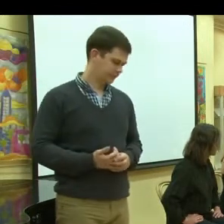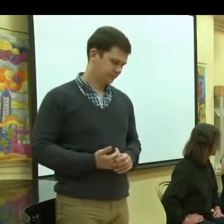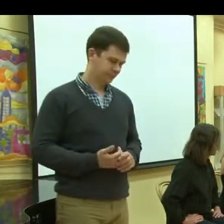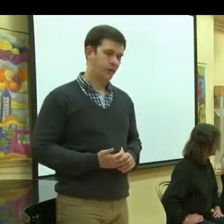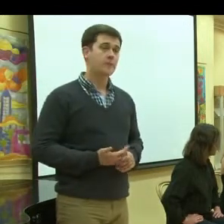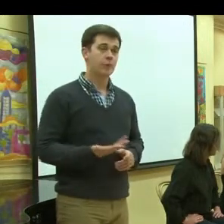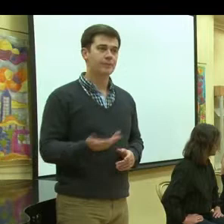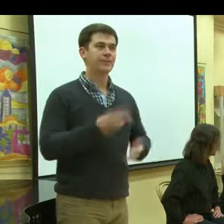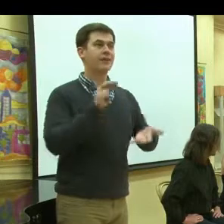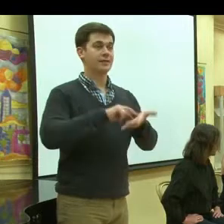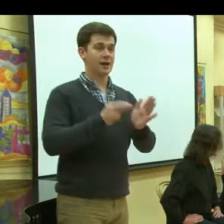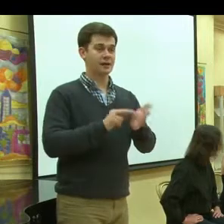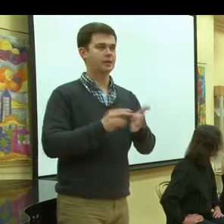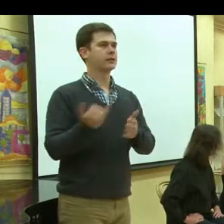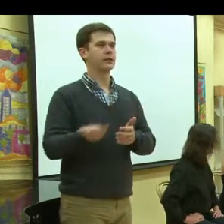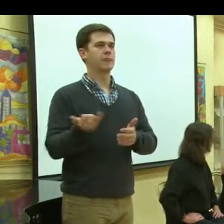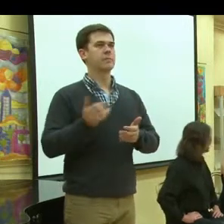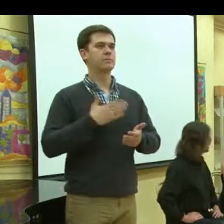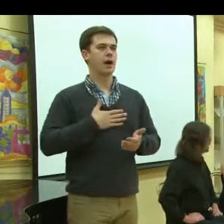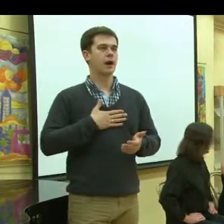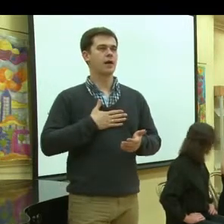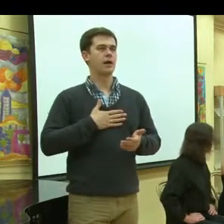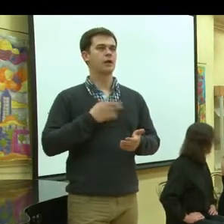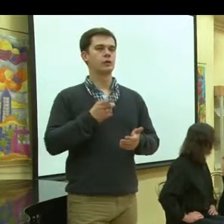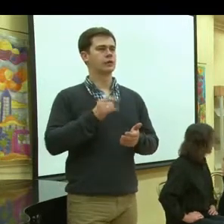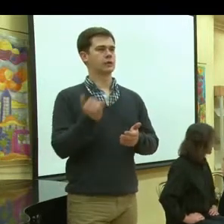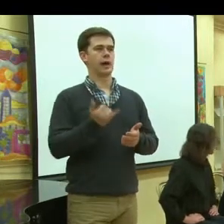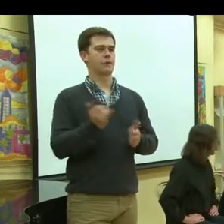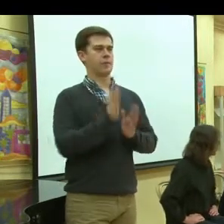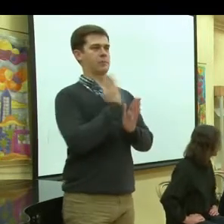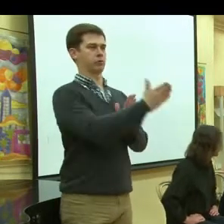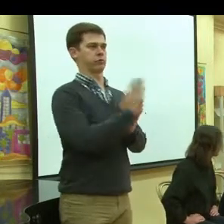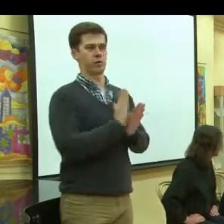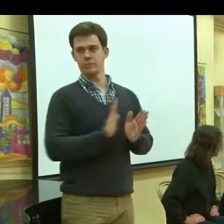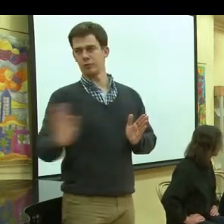Bo tańce, które jakby właśnie mają choreografię, można powiedzieć, że to są takie tańce po linii prostej, tak?